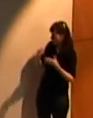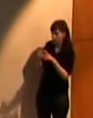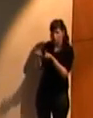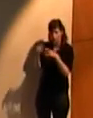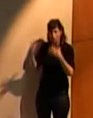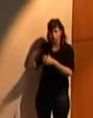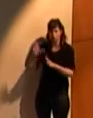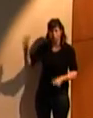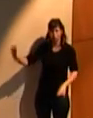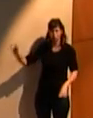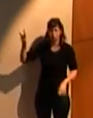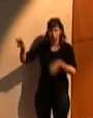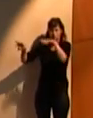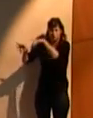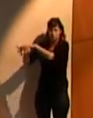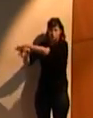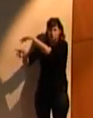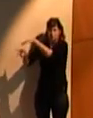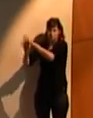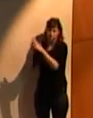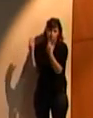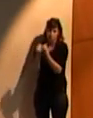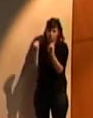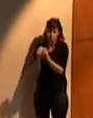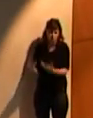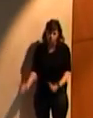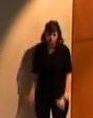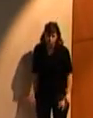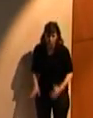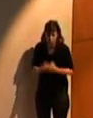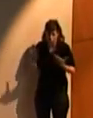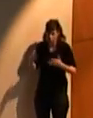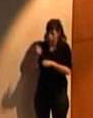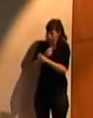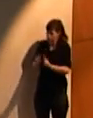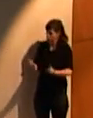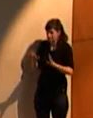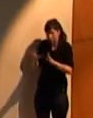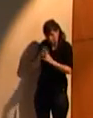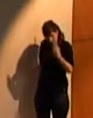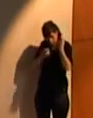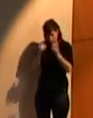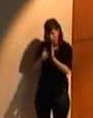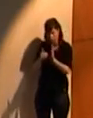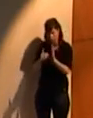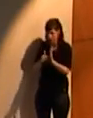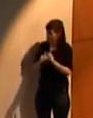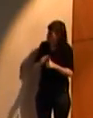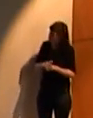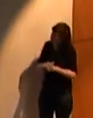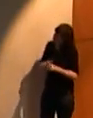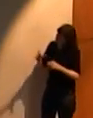toucher l'élément. Donc, malheureusement, on n'a pas pu aller intégrer ça pour l'instant, mais on y réfléchit. Et donc ici, de